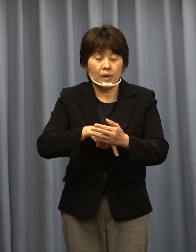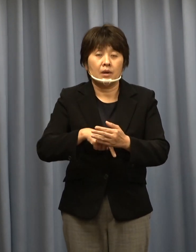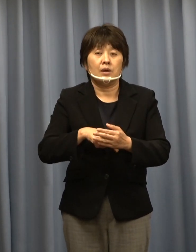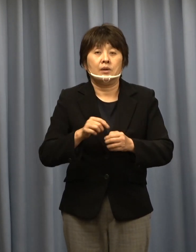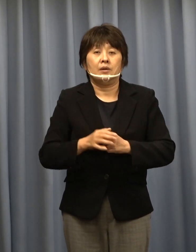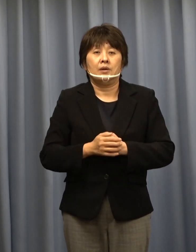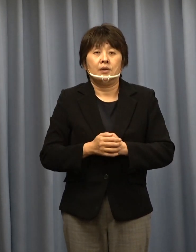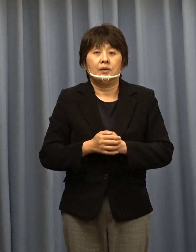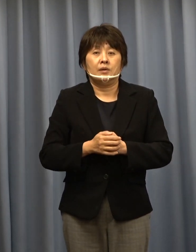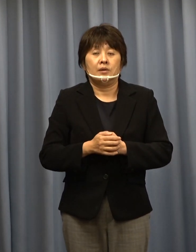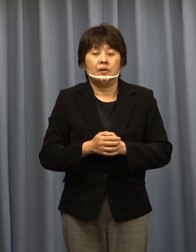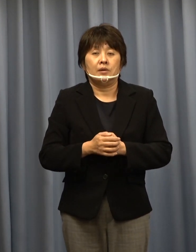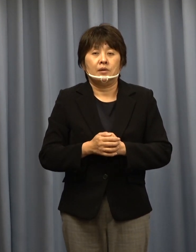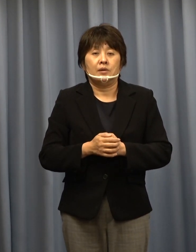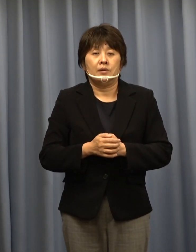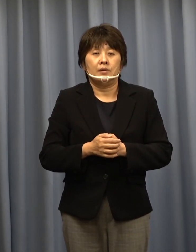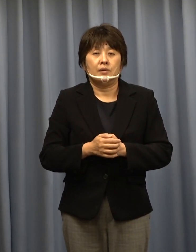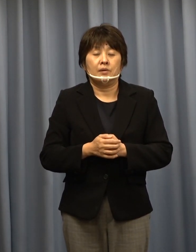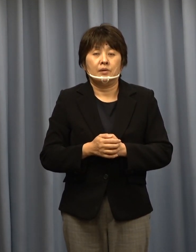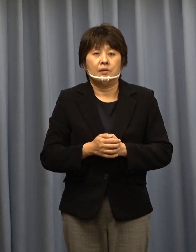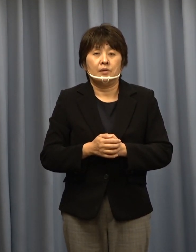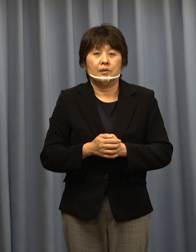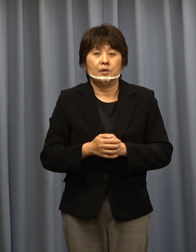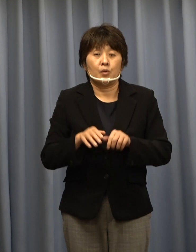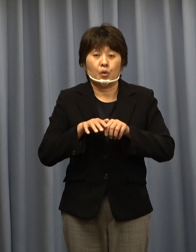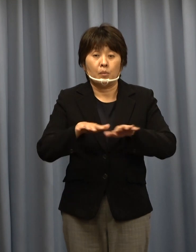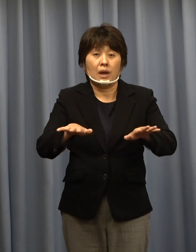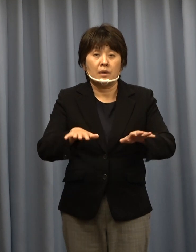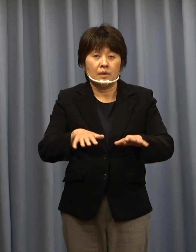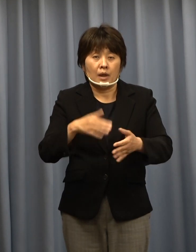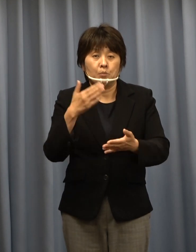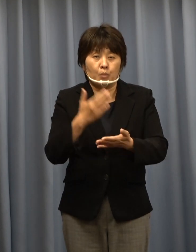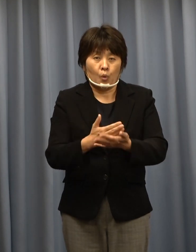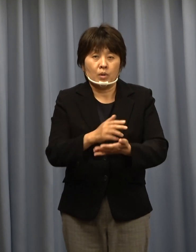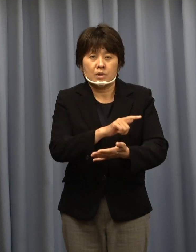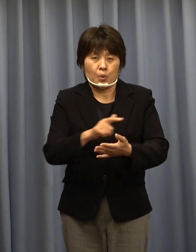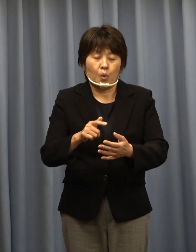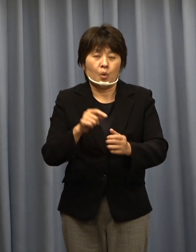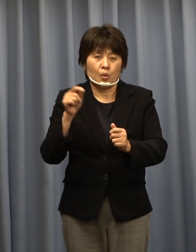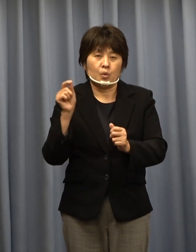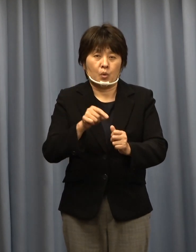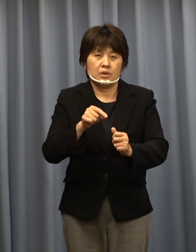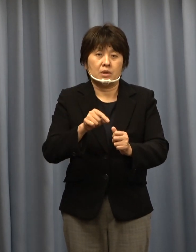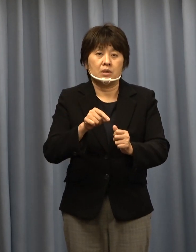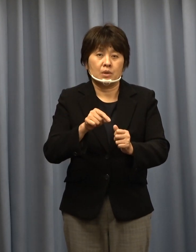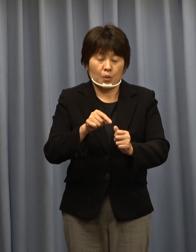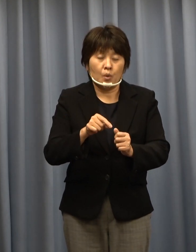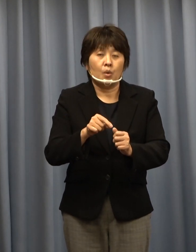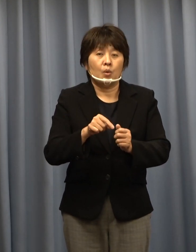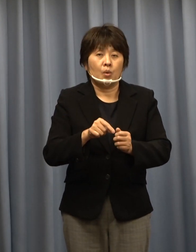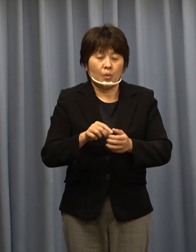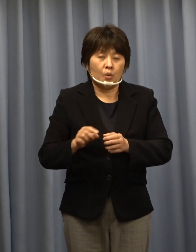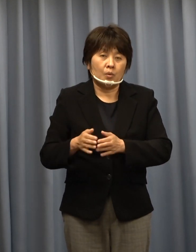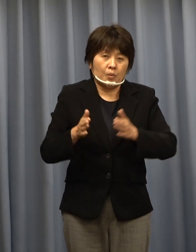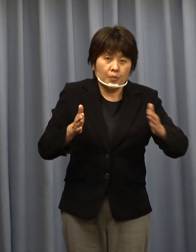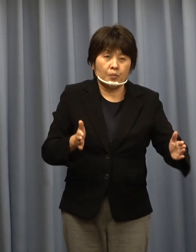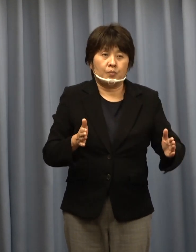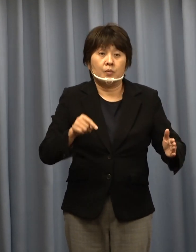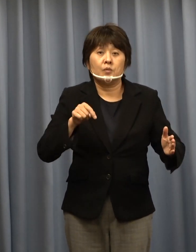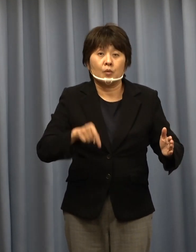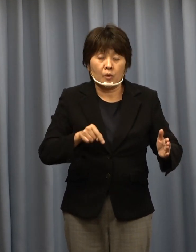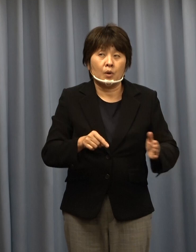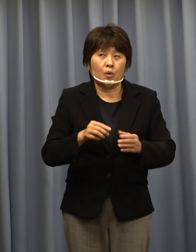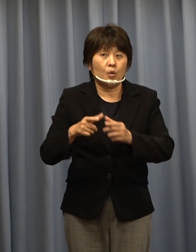ずはこのまん延防止等重点措置の更新を国に求めることの是非